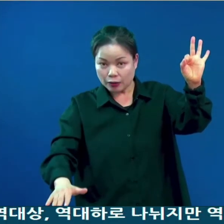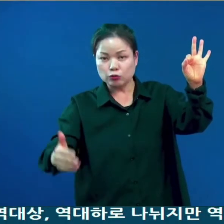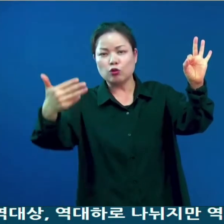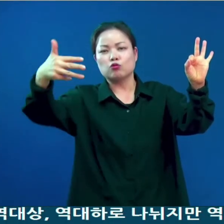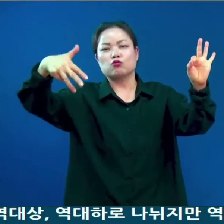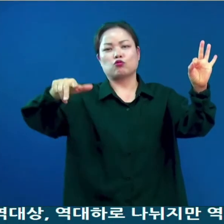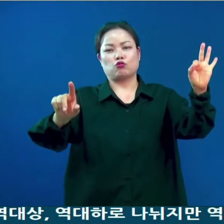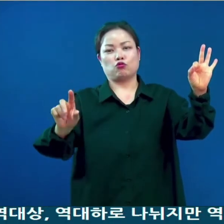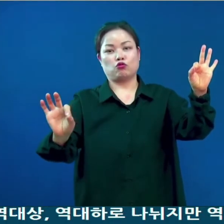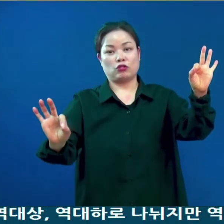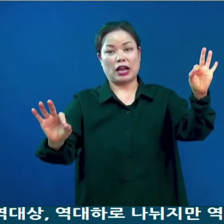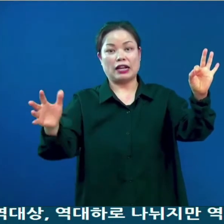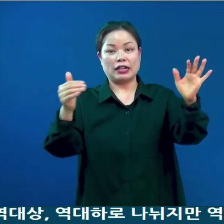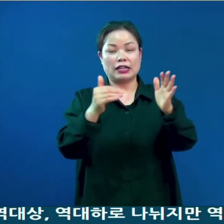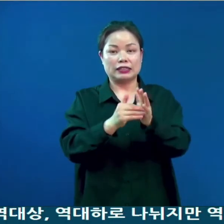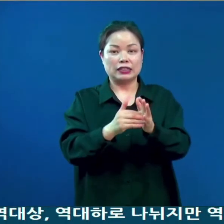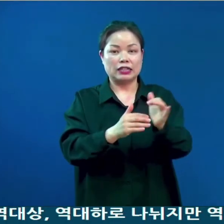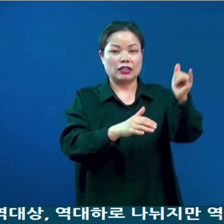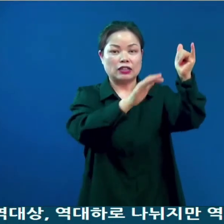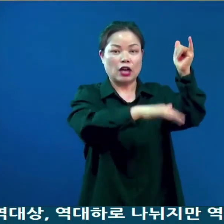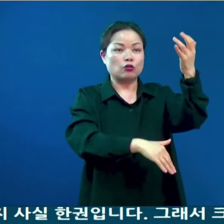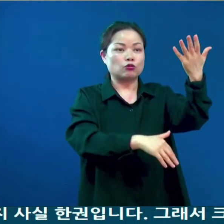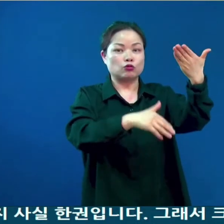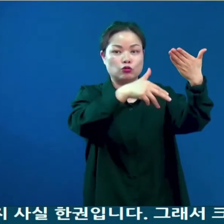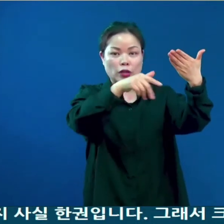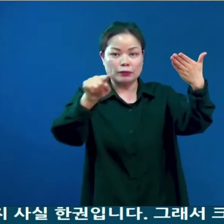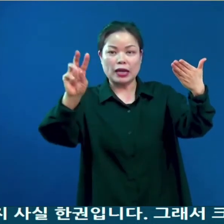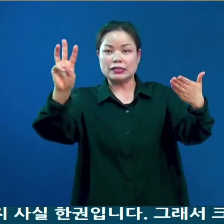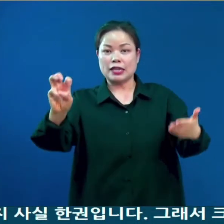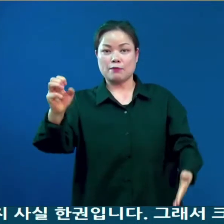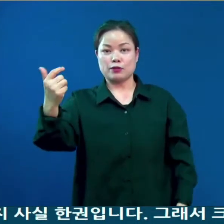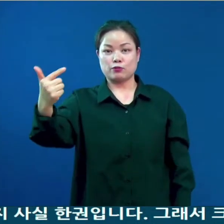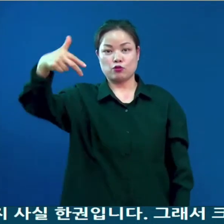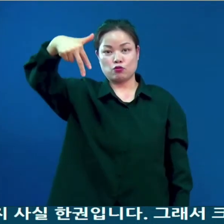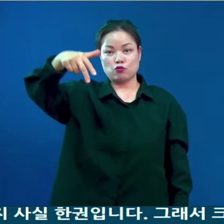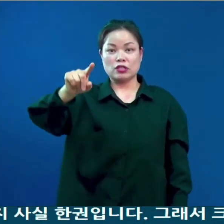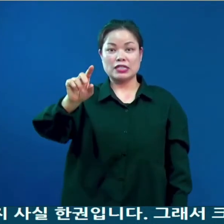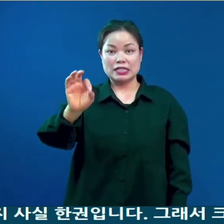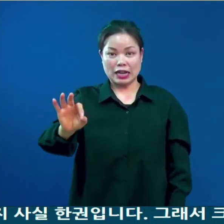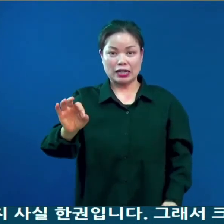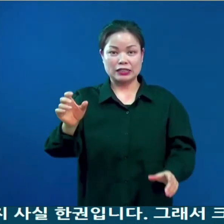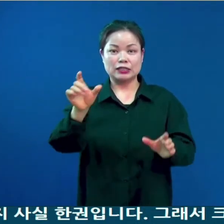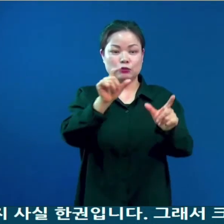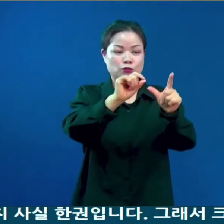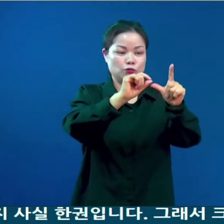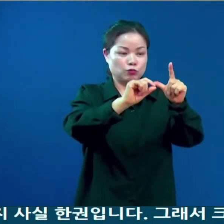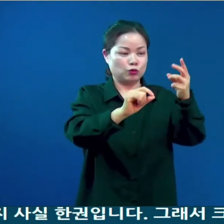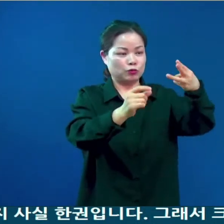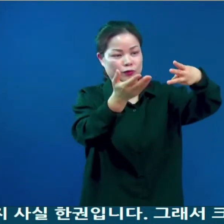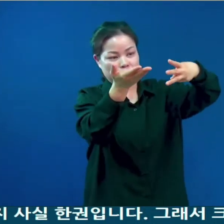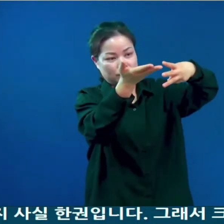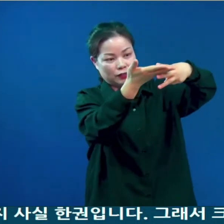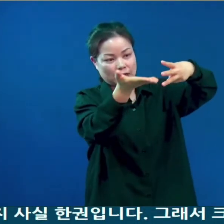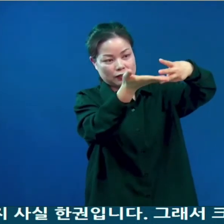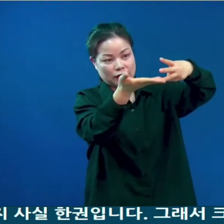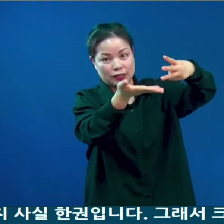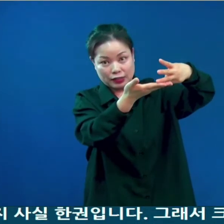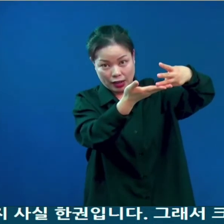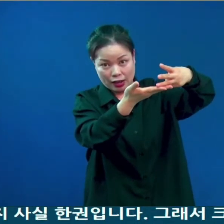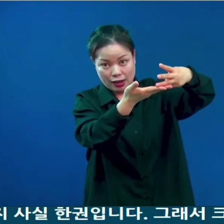부분, 그리고 역대하 10장부터 나머지 36장까지 한 부분, 이렇게 세